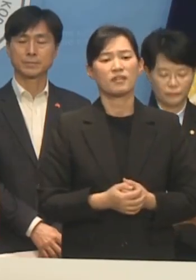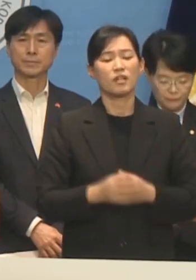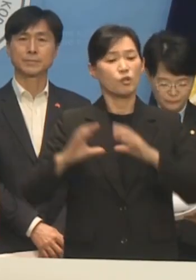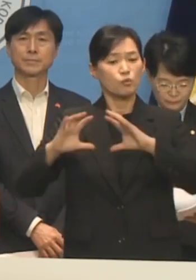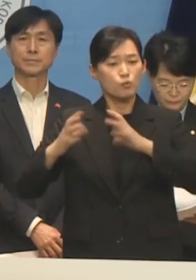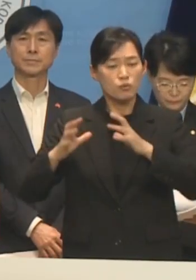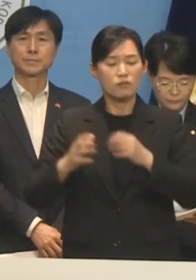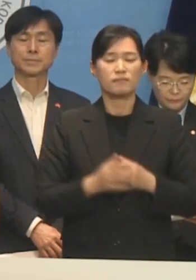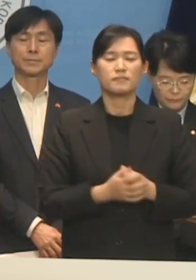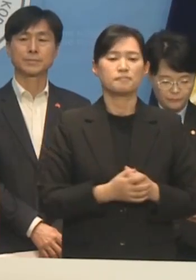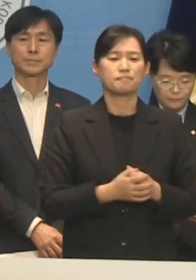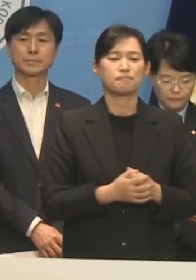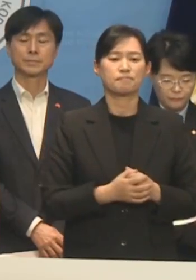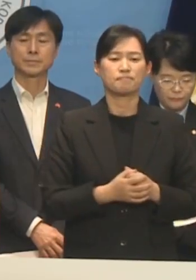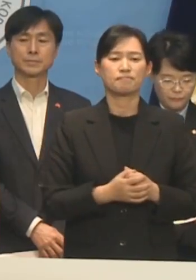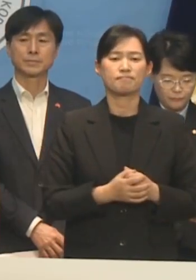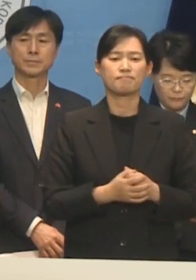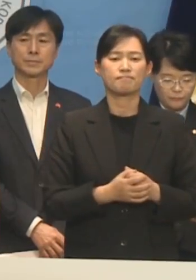국가와